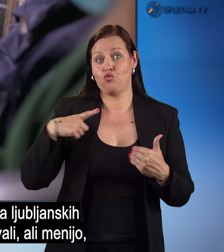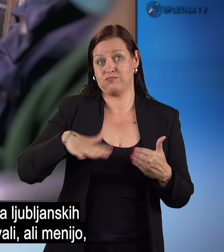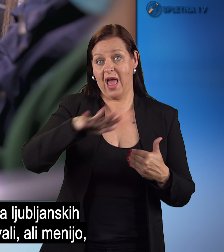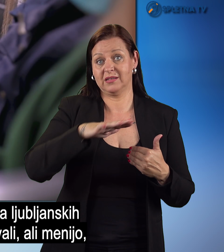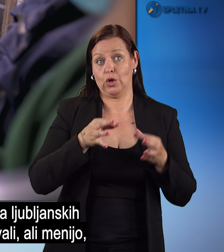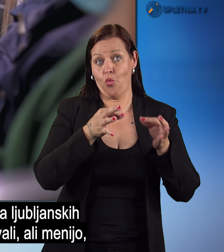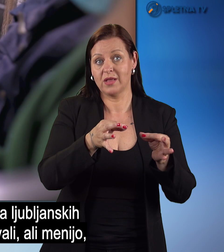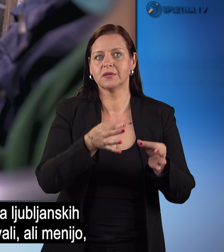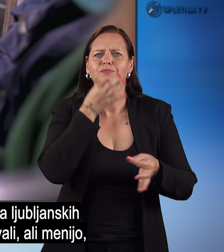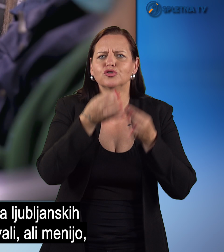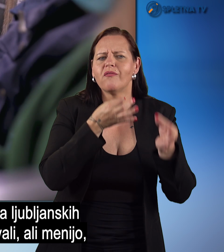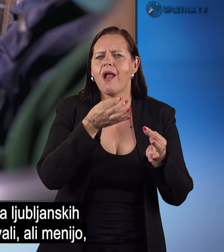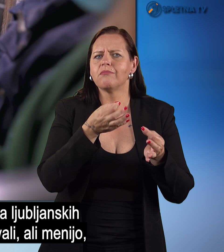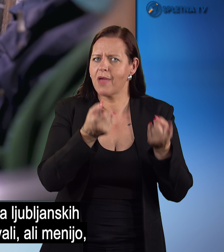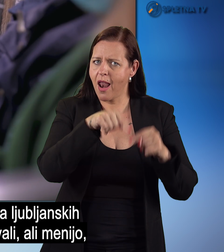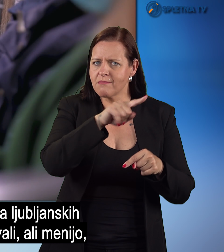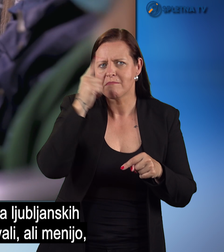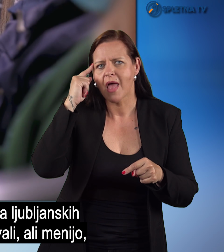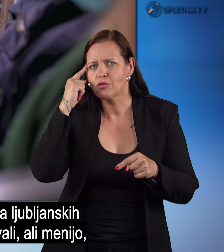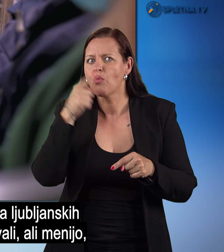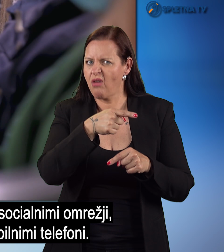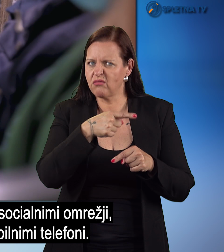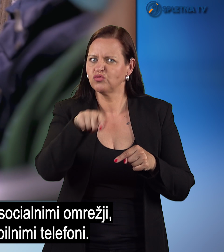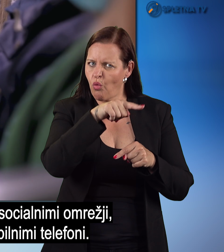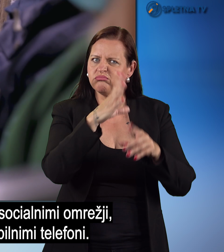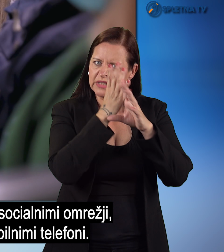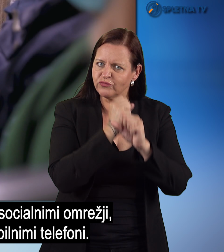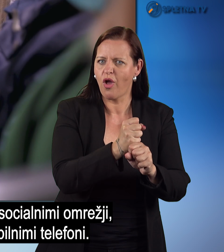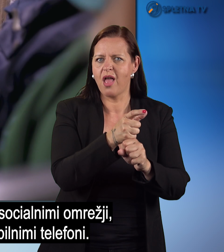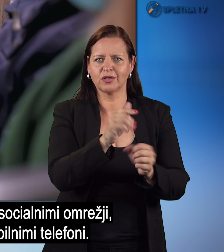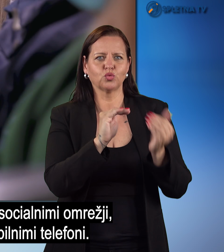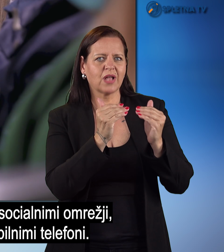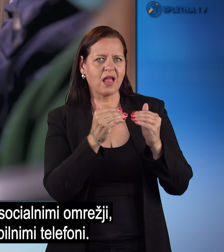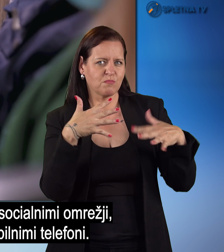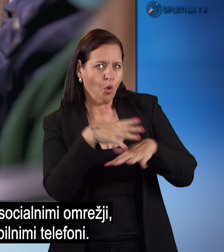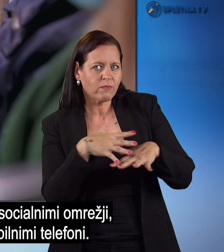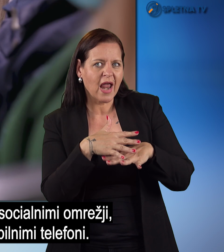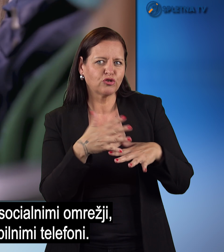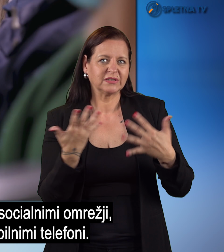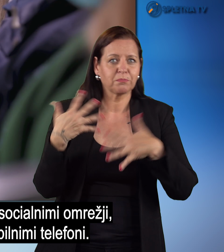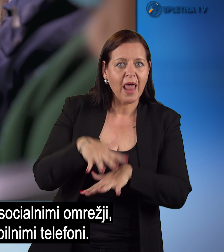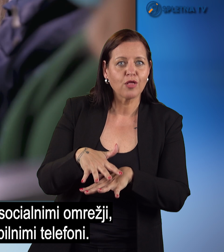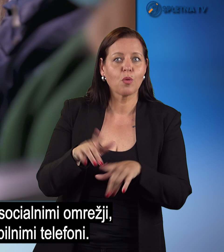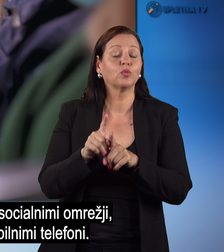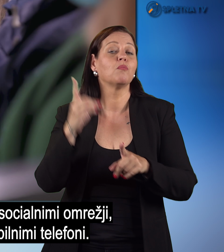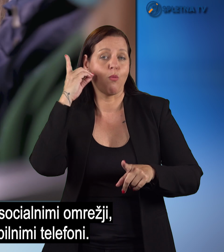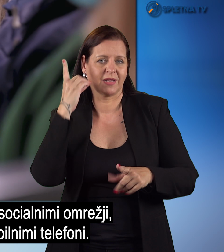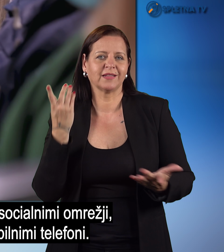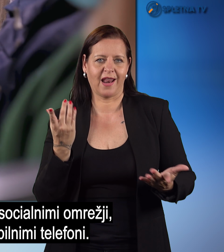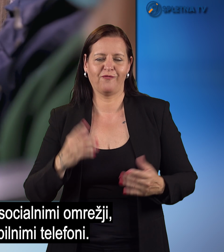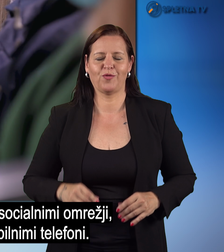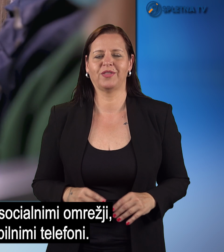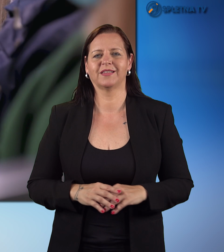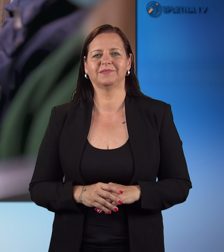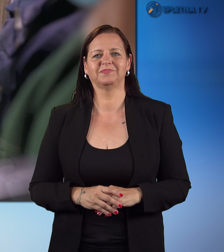Mlade smo na ljubljanskih ulicah spraševali, ali menijo, da so zasvojeni s socialnimi omrežji, spletom in mobilnimi